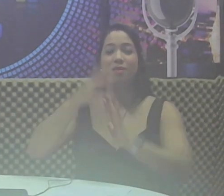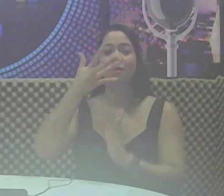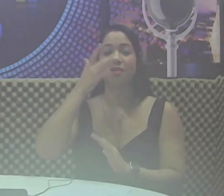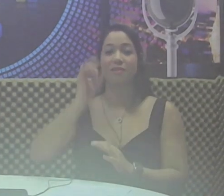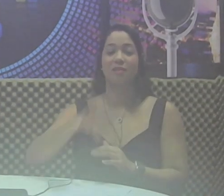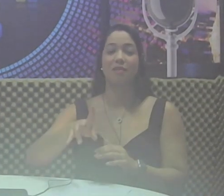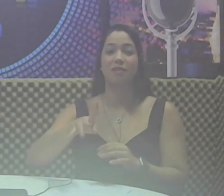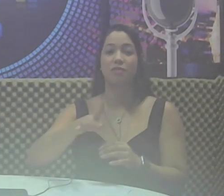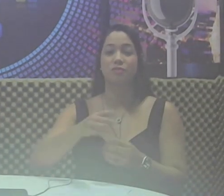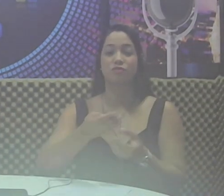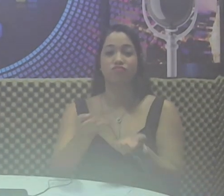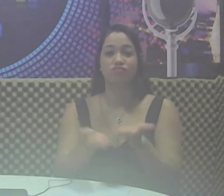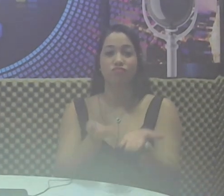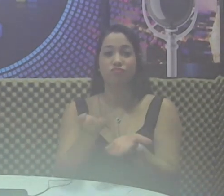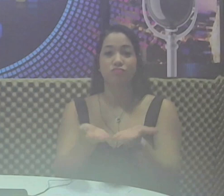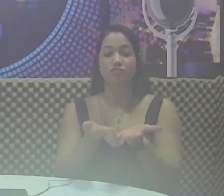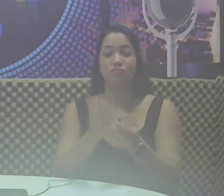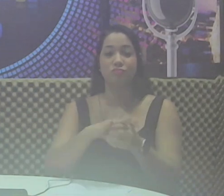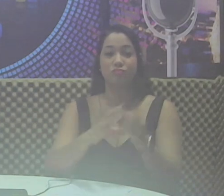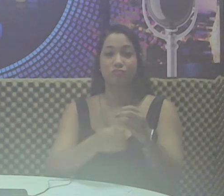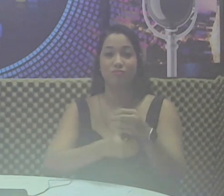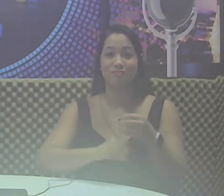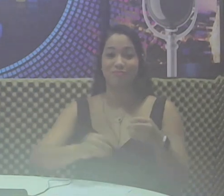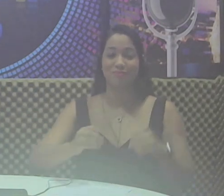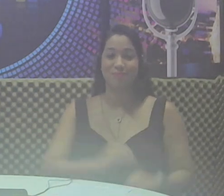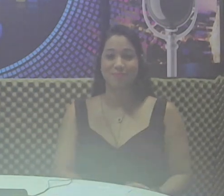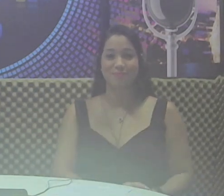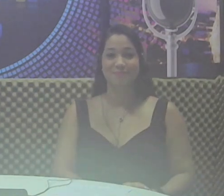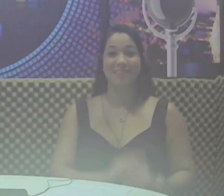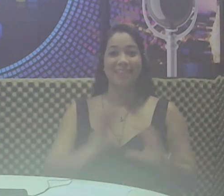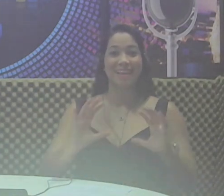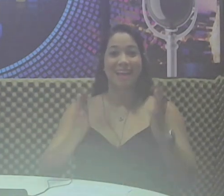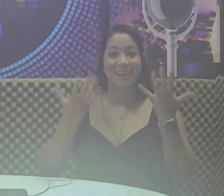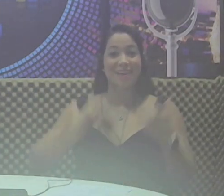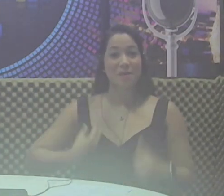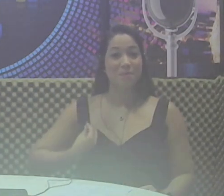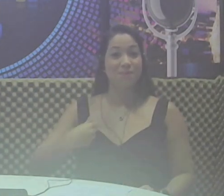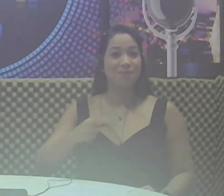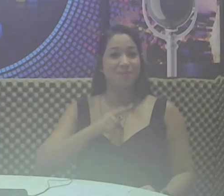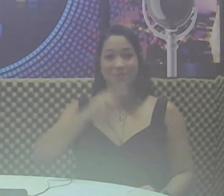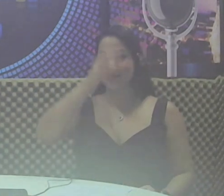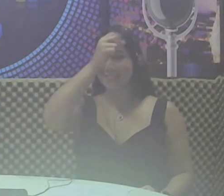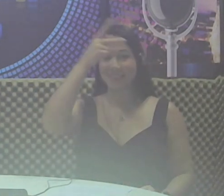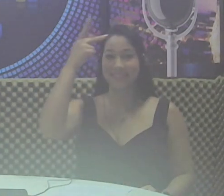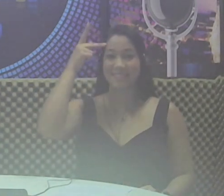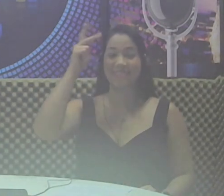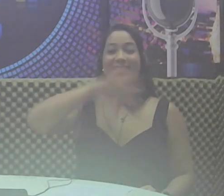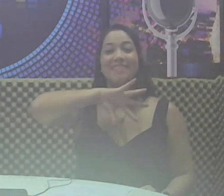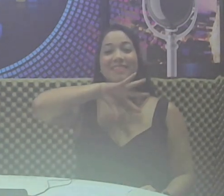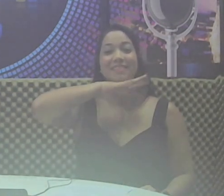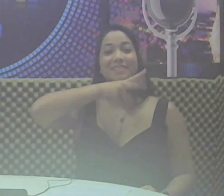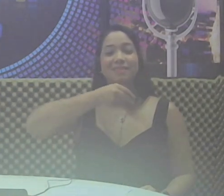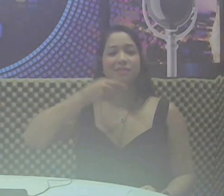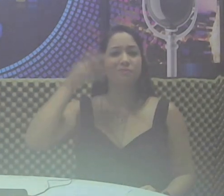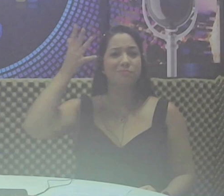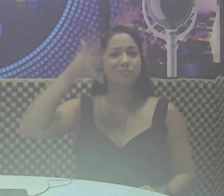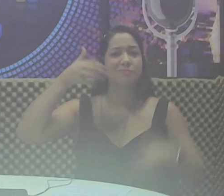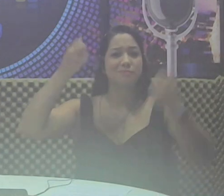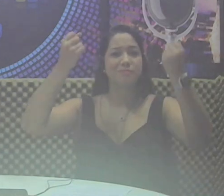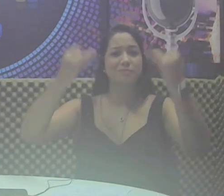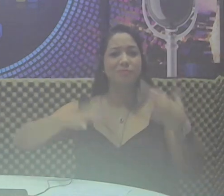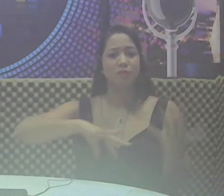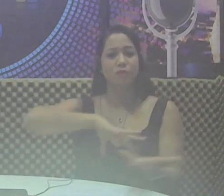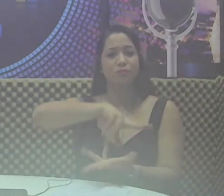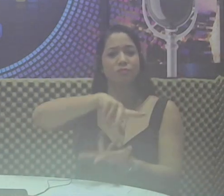sólidos e lodo de esgoto. O evento contou com a presença do prefeito Odelmo Leão, que falou sobre